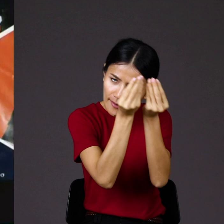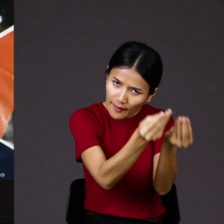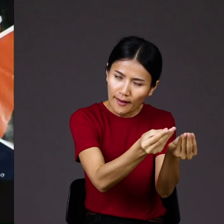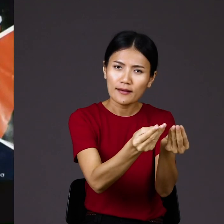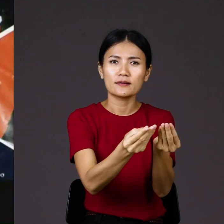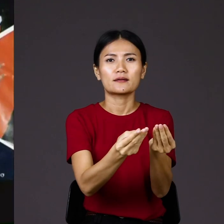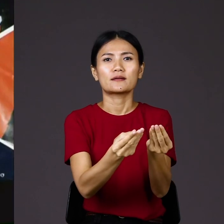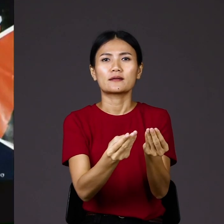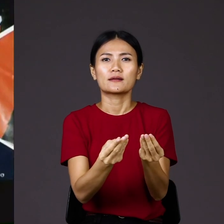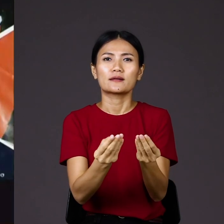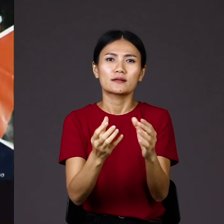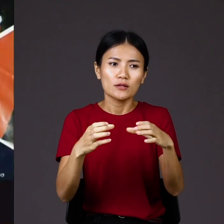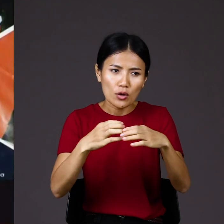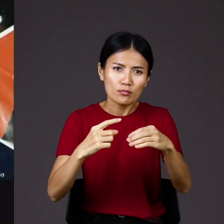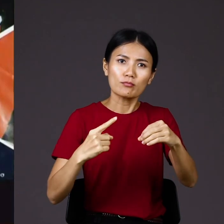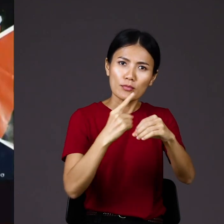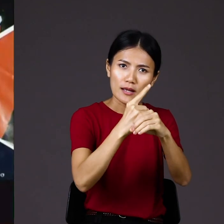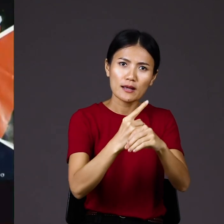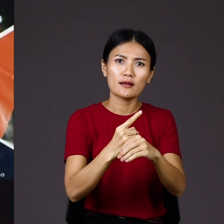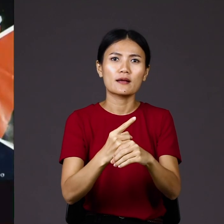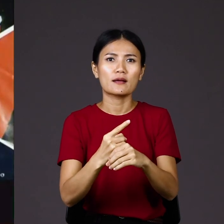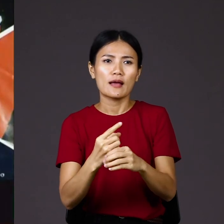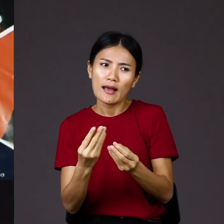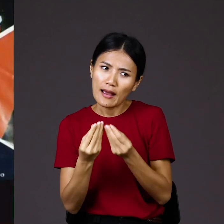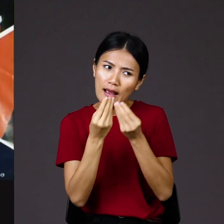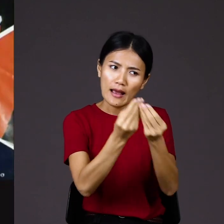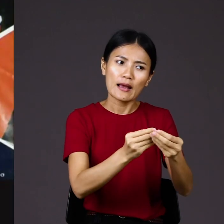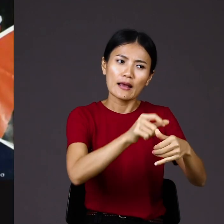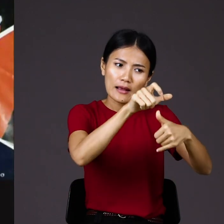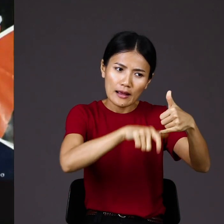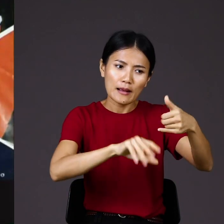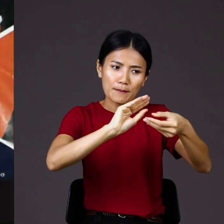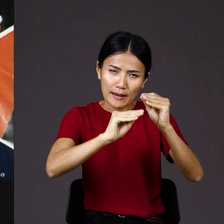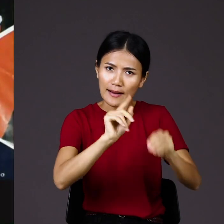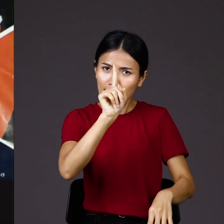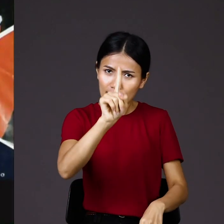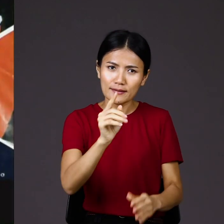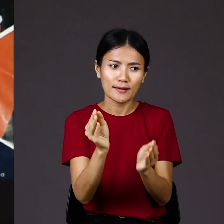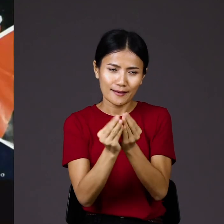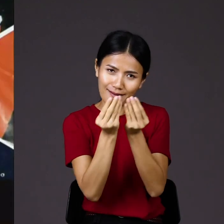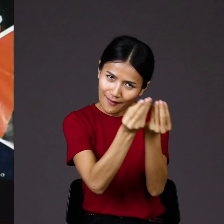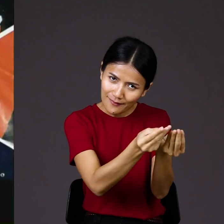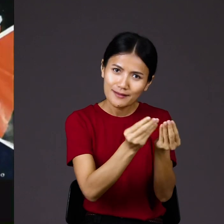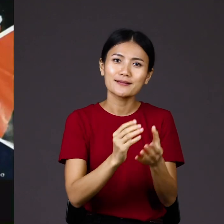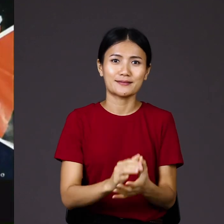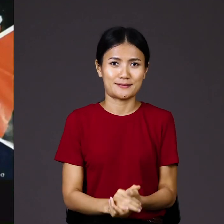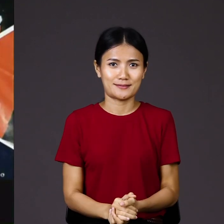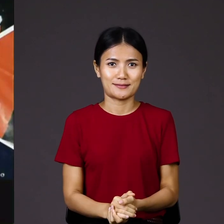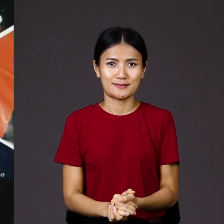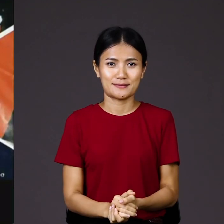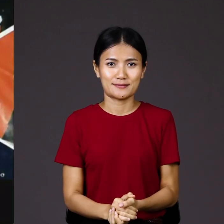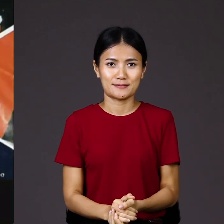งหน่อยเป็นหัวคะแนนธรรมชาติให้ไพบูลย์ให้คณะก้าวหน้าหน่อย